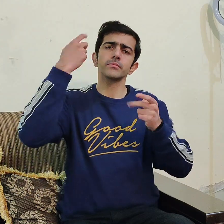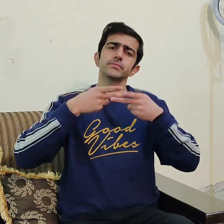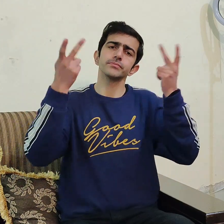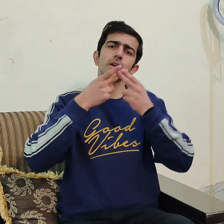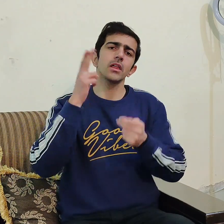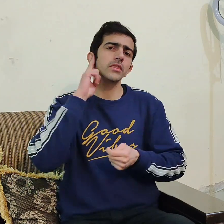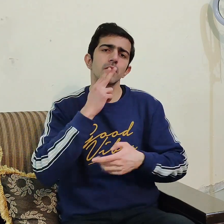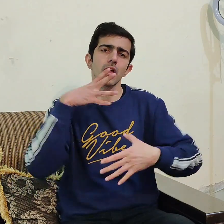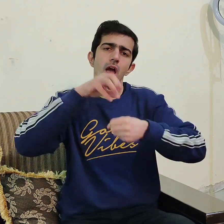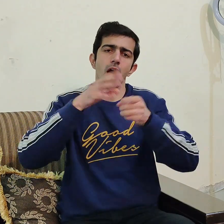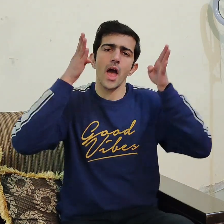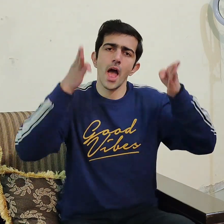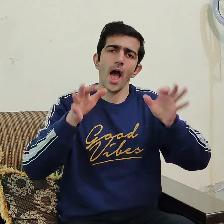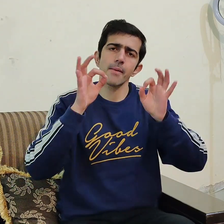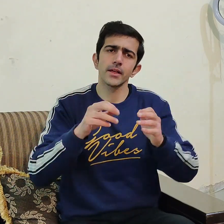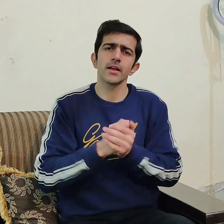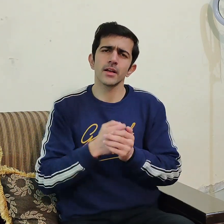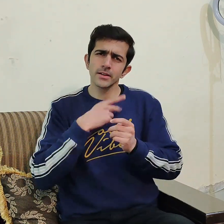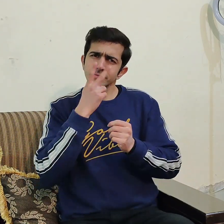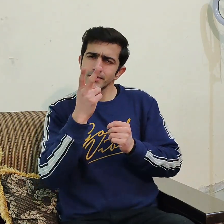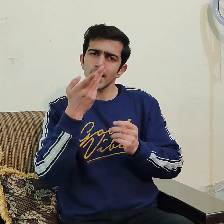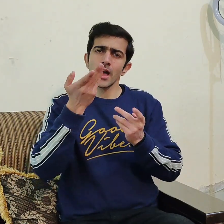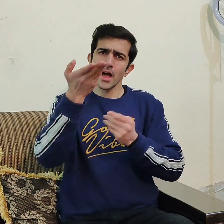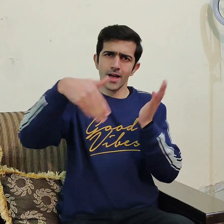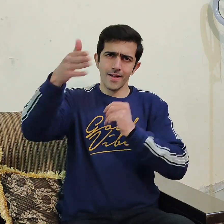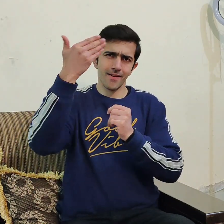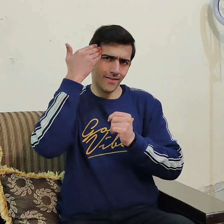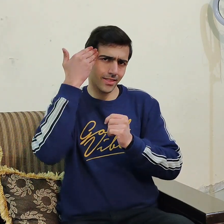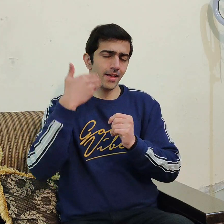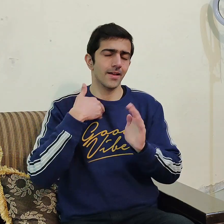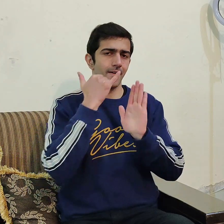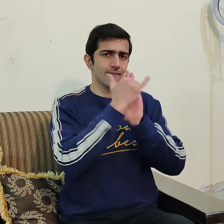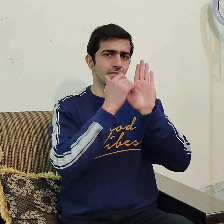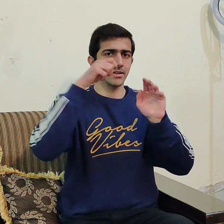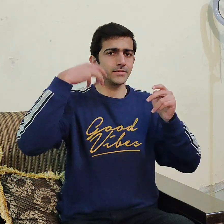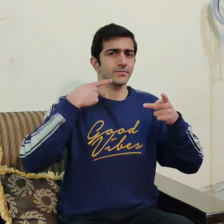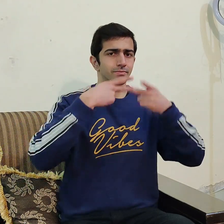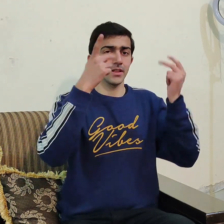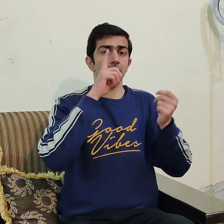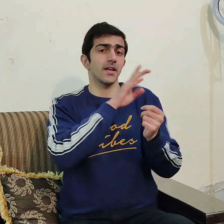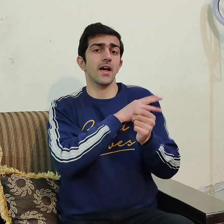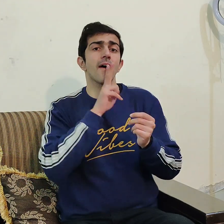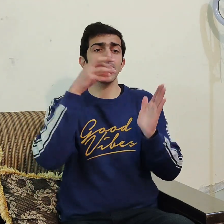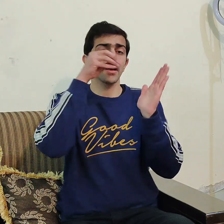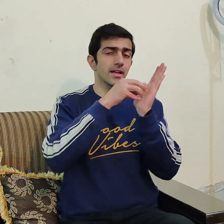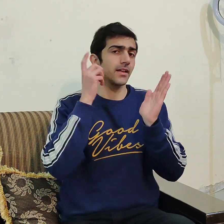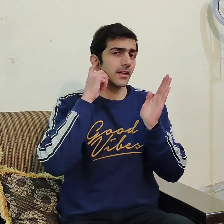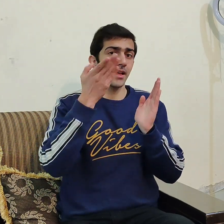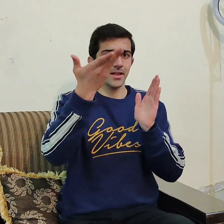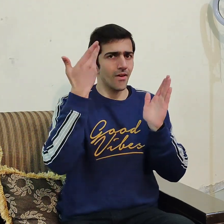वीडियोस बनाते हैं तो पीछे कोई वॉइस ओवर नहीं होता, तो वो इस तरह वो किस तरह बात पहुंचाएंगे, और वो ये सोचते हैं कि अच्छा भाई अगर हम वॉइस ओवर